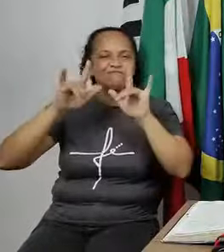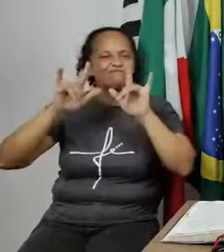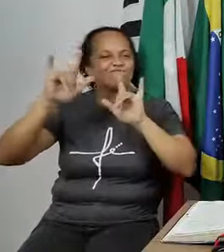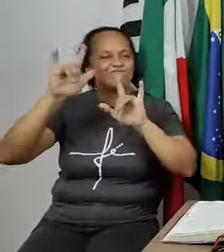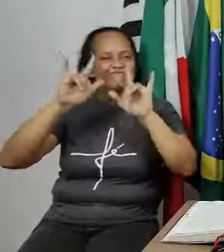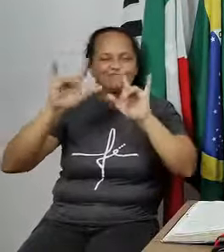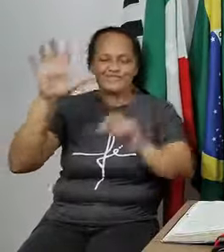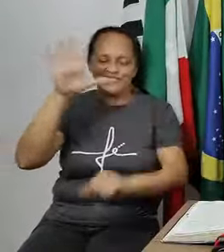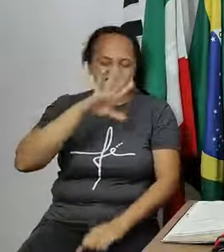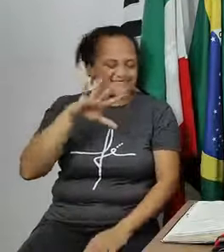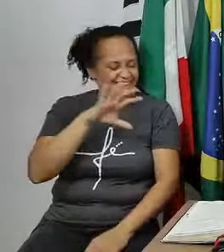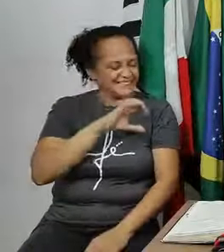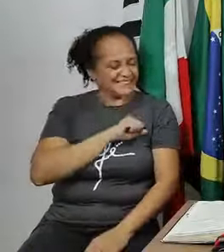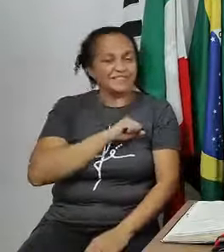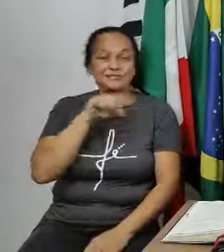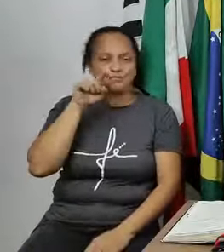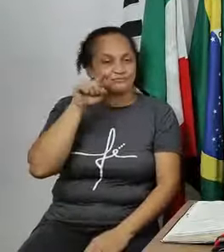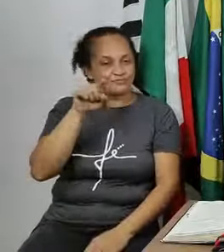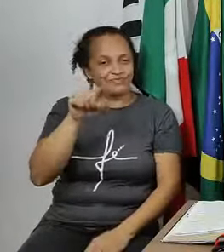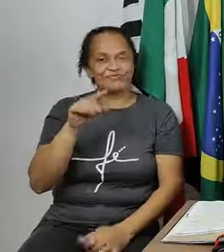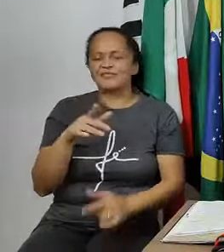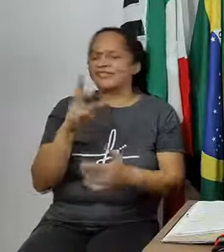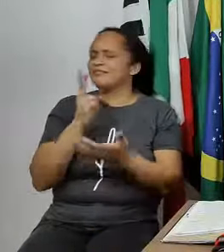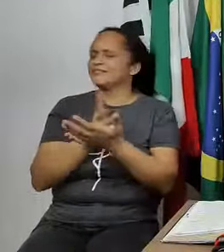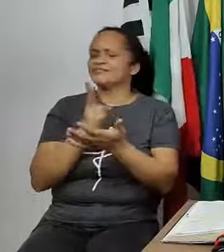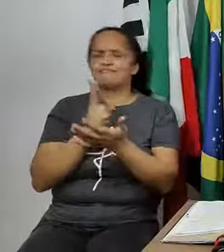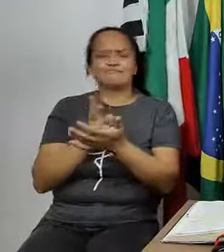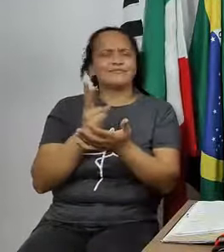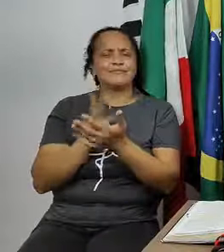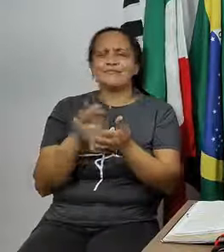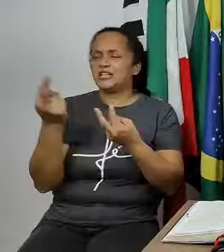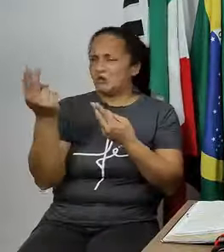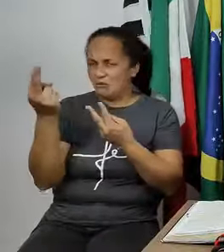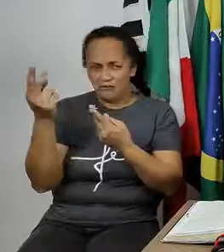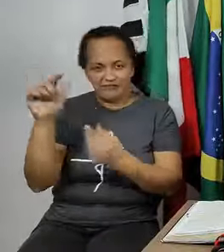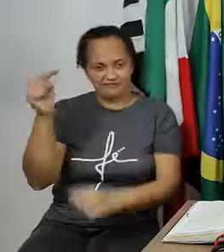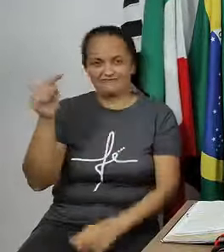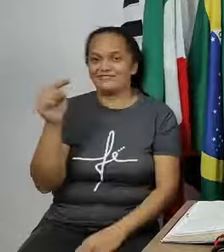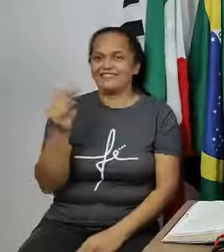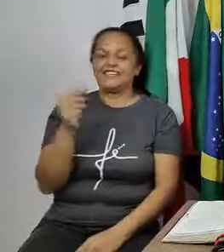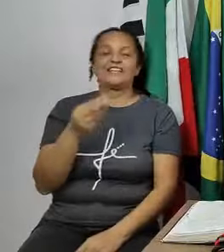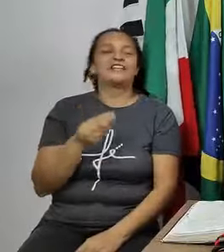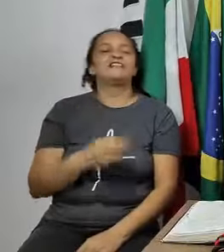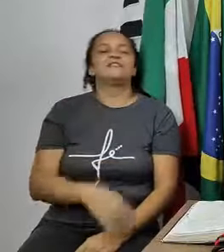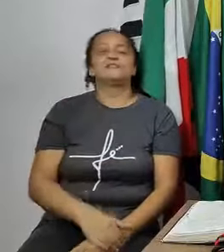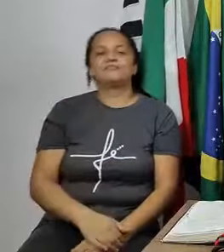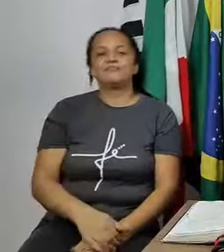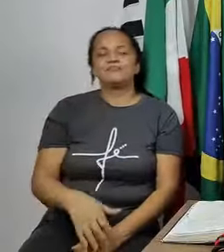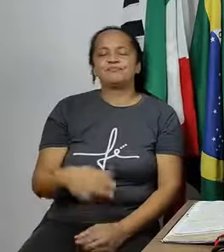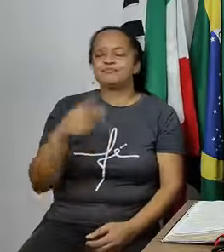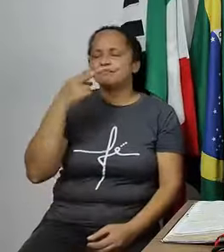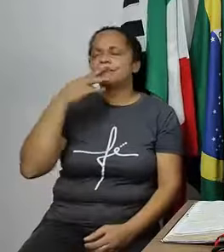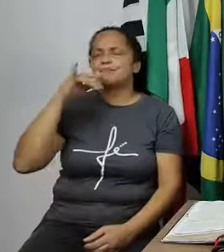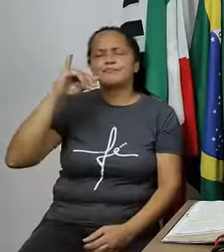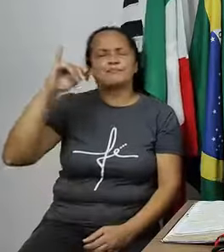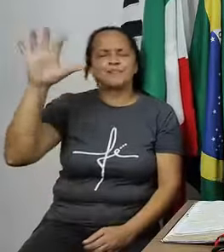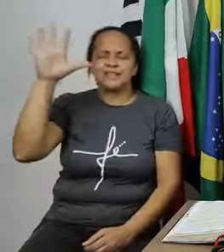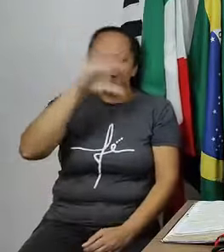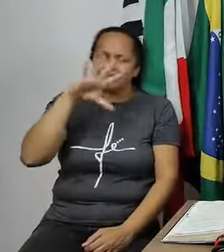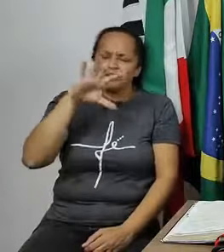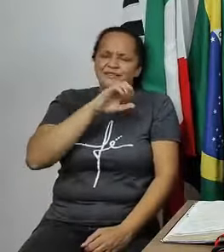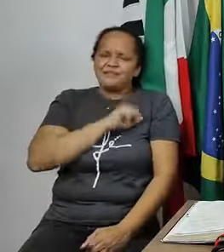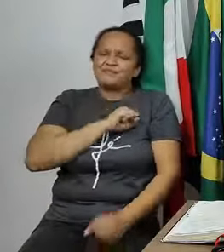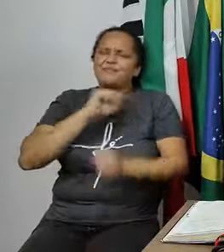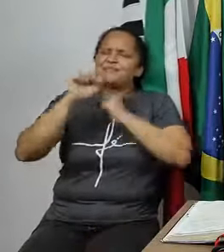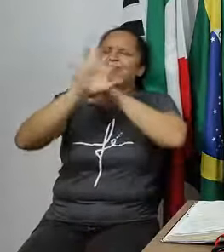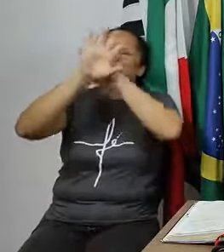maneira incondicional, infinita, eterna, imutável. E isso é maravilhoso. Vamos orar. Pai querido, Pai